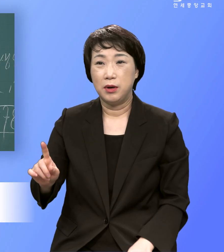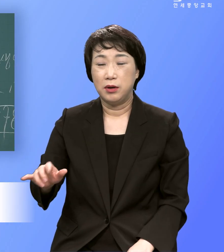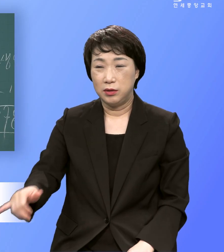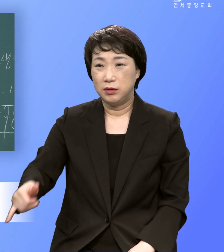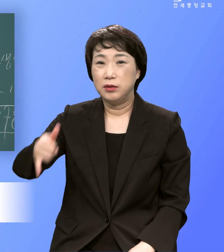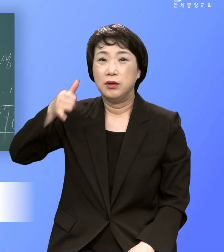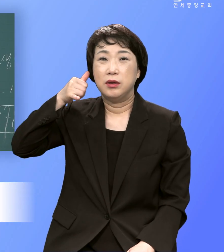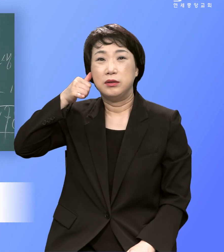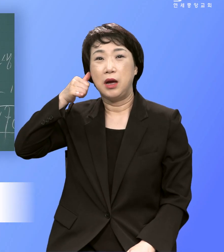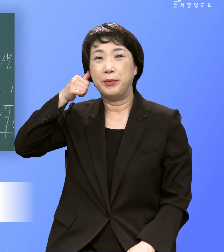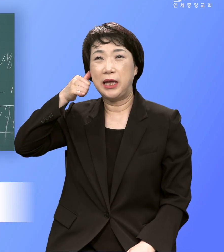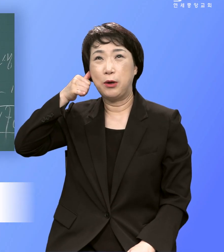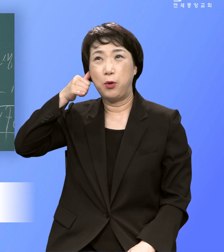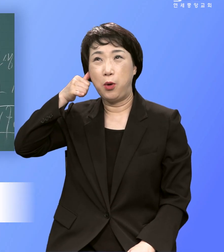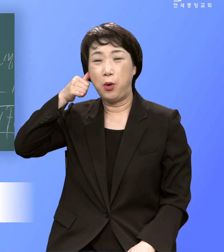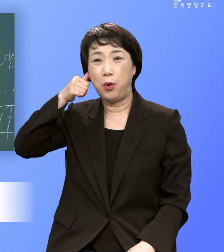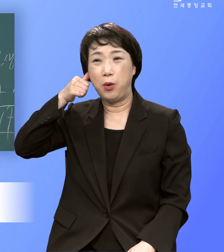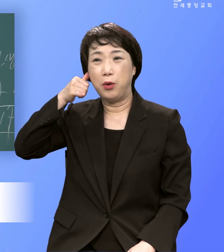전화를 받았어.